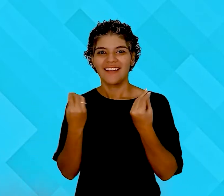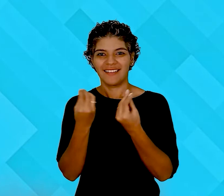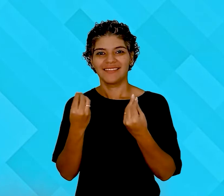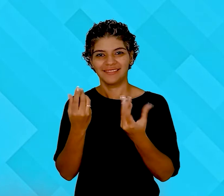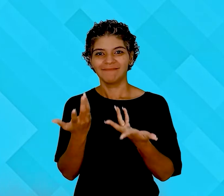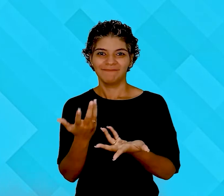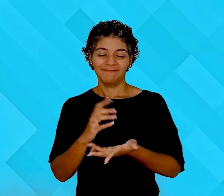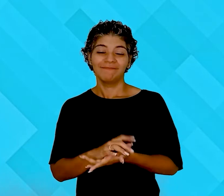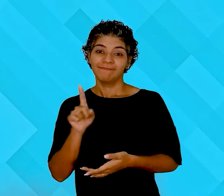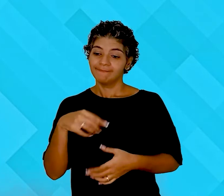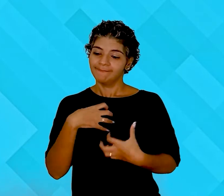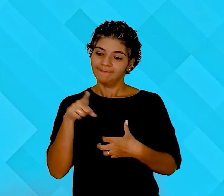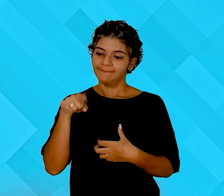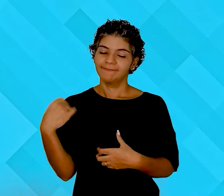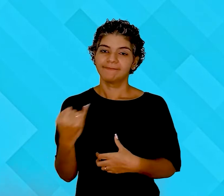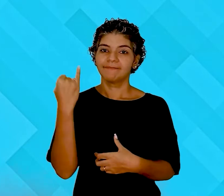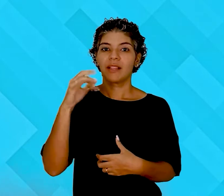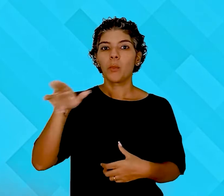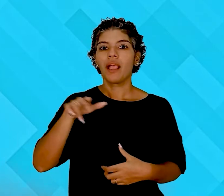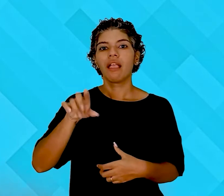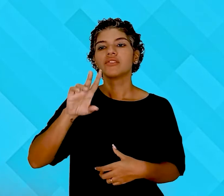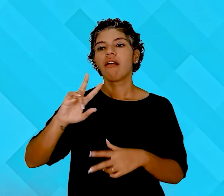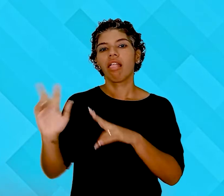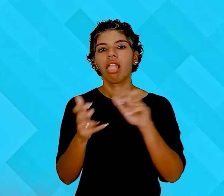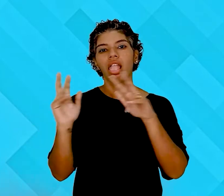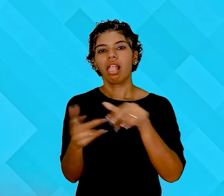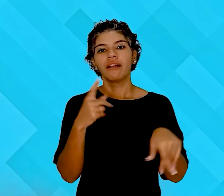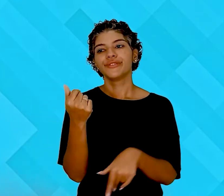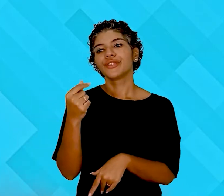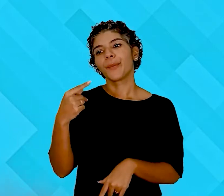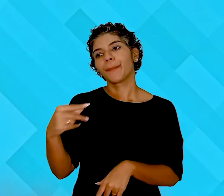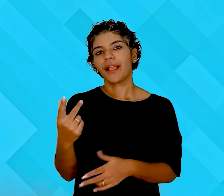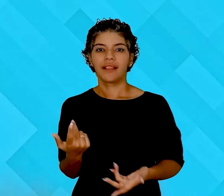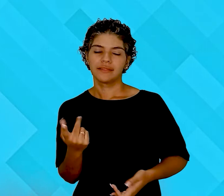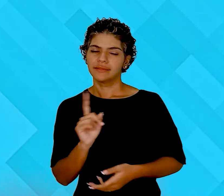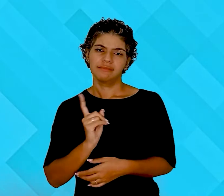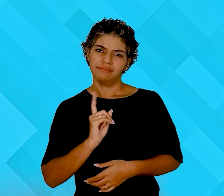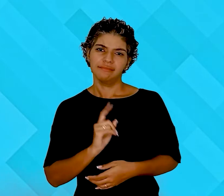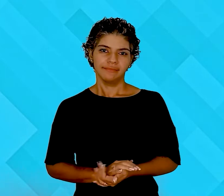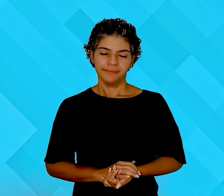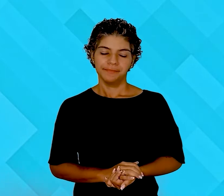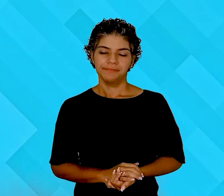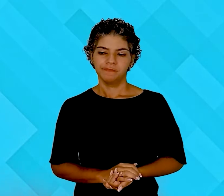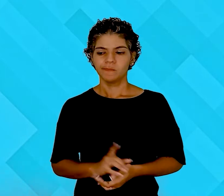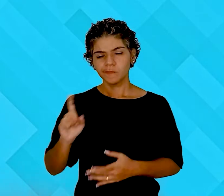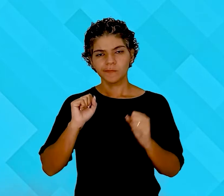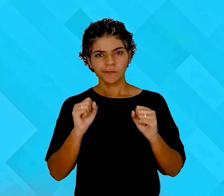algumas dicas para a gente, por exemplo, a partir da tua trajetória, da tua experiência, dessa comunicação digital mais humanizada num projeto cultural? Teve um projeto que eu